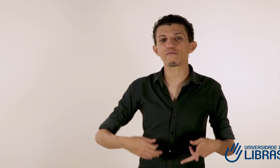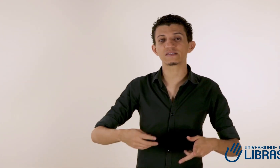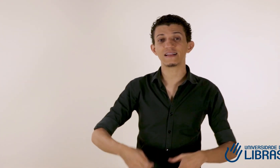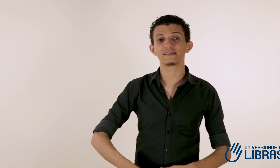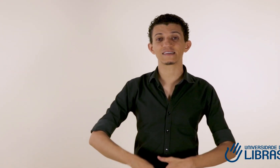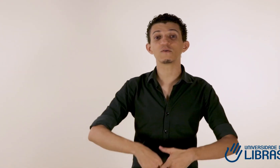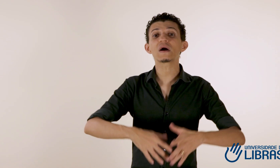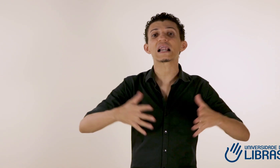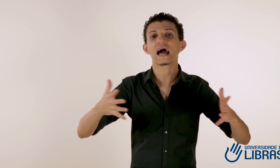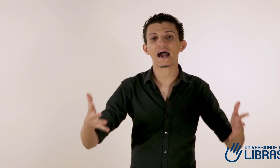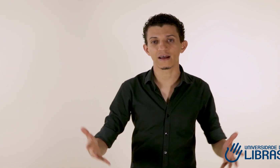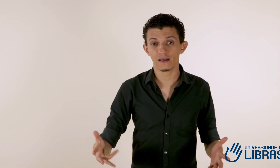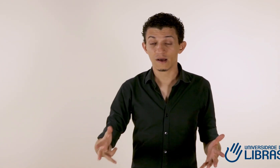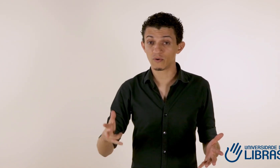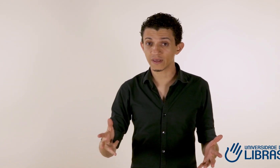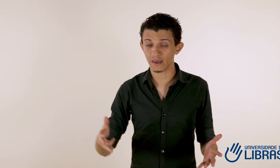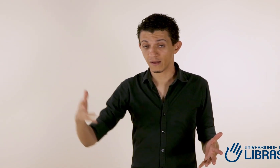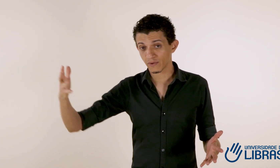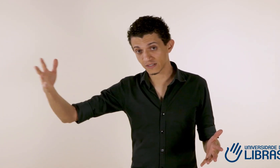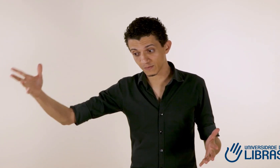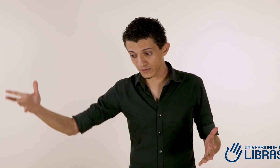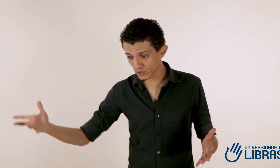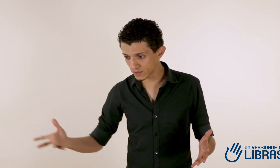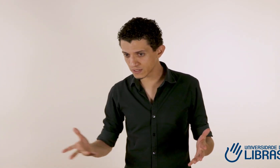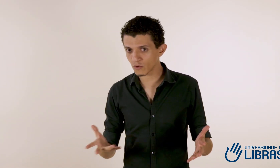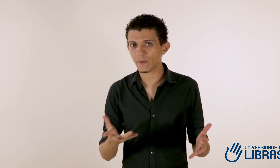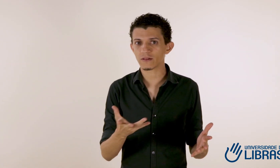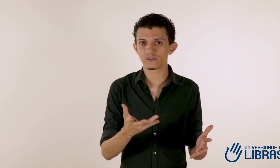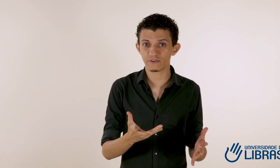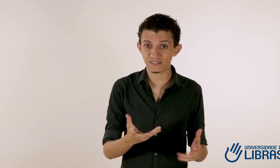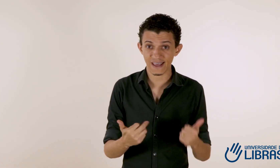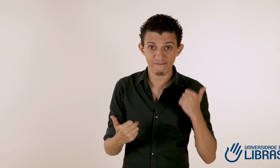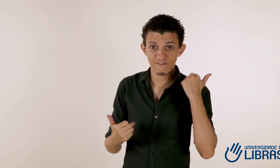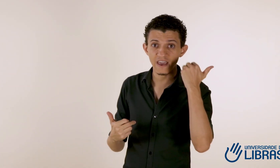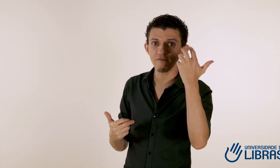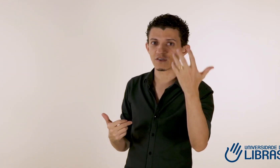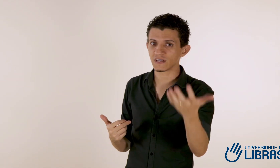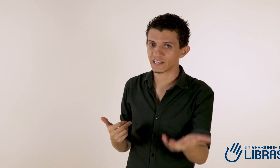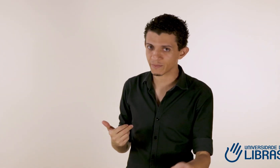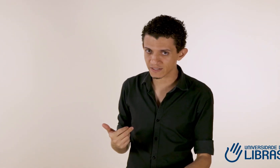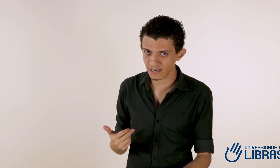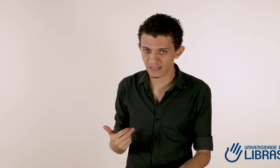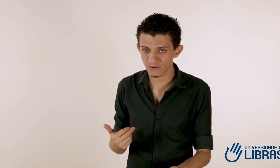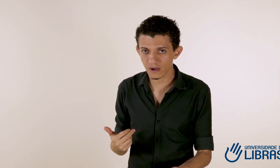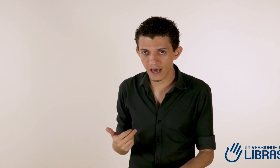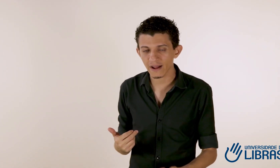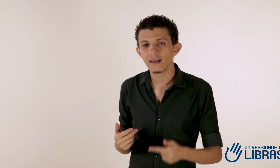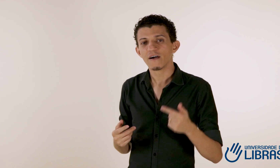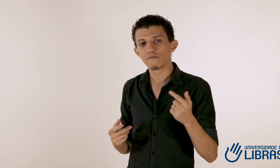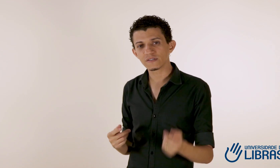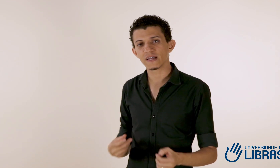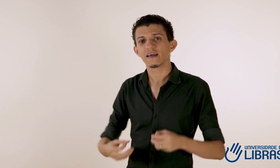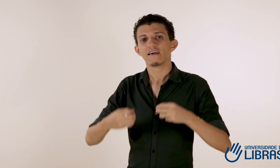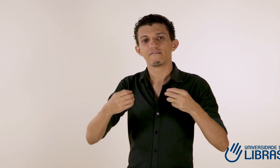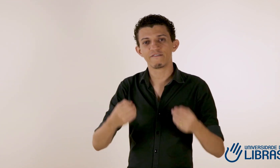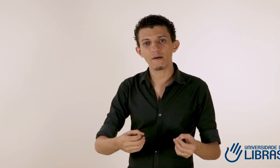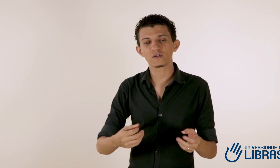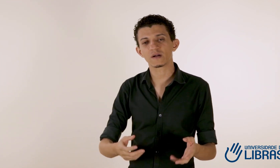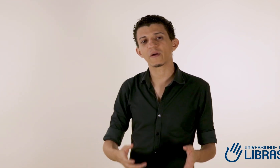uma sinalização clara. Por quê? Porque se as pessoas estão perto de você e veem você tendo uma sinalização clara, você vai mostrar para